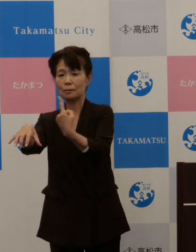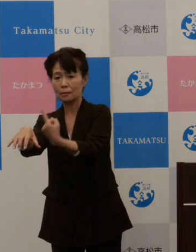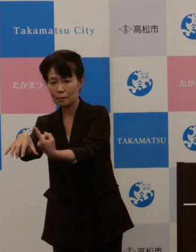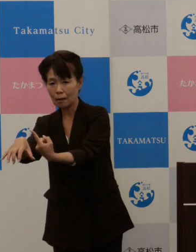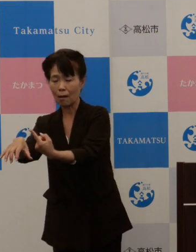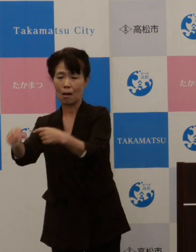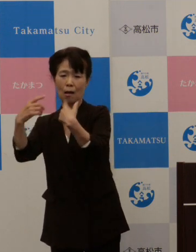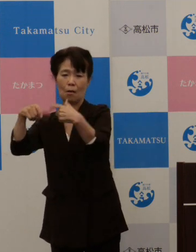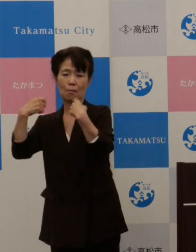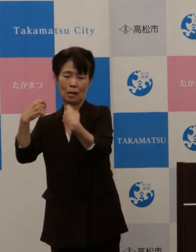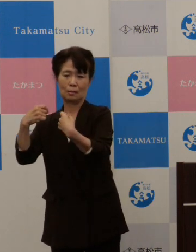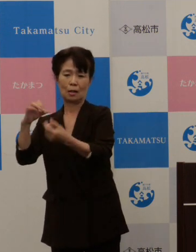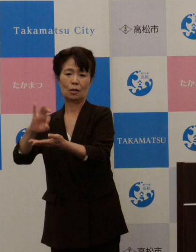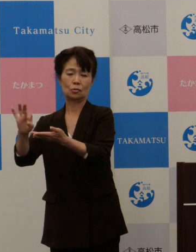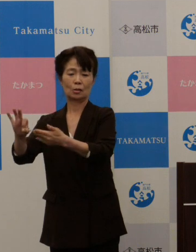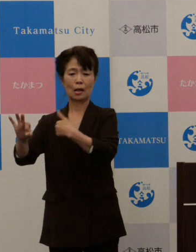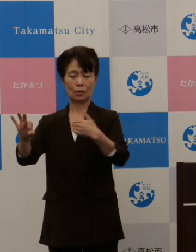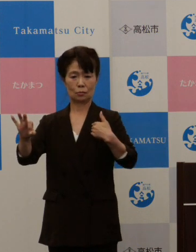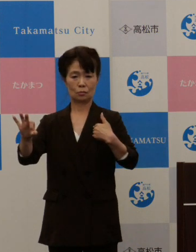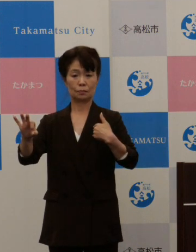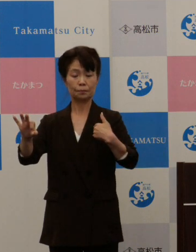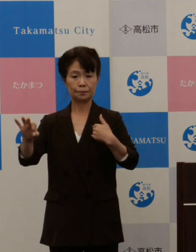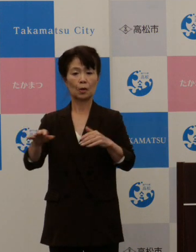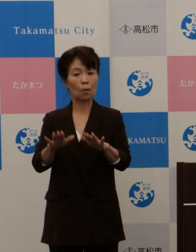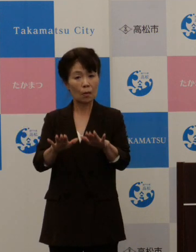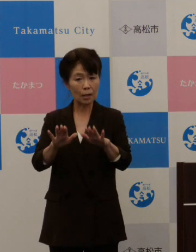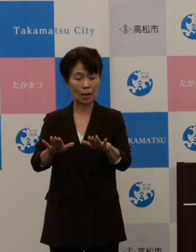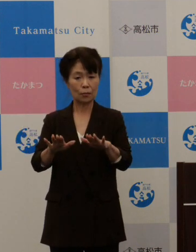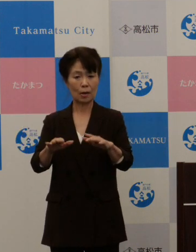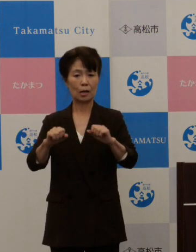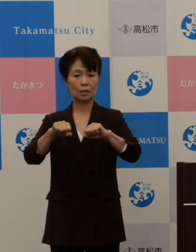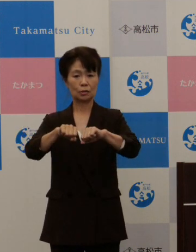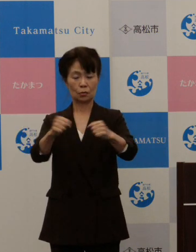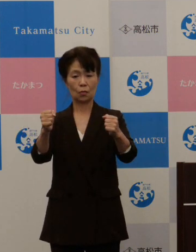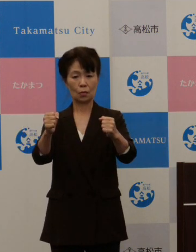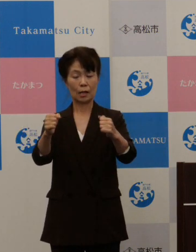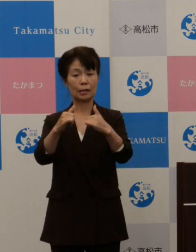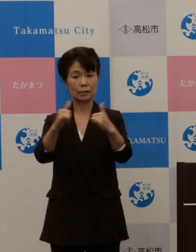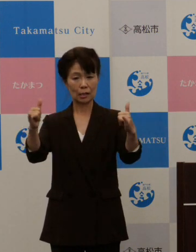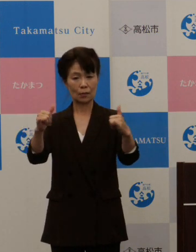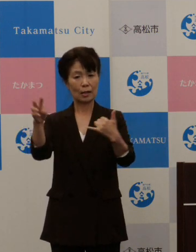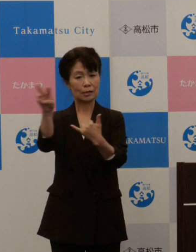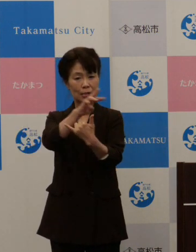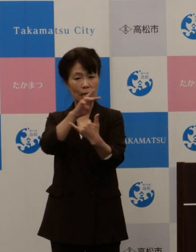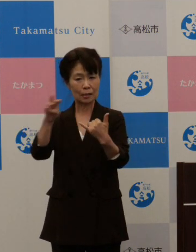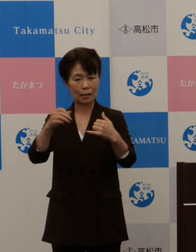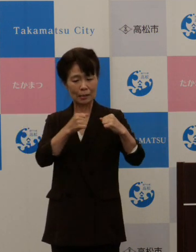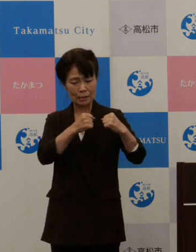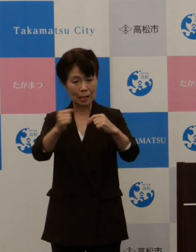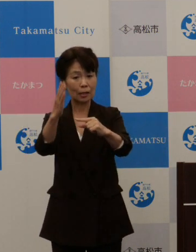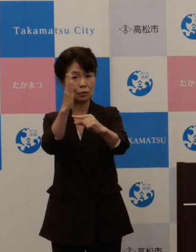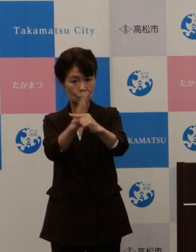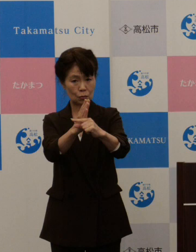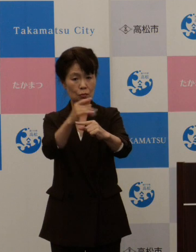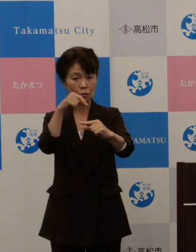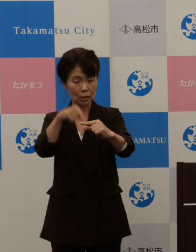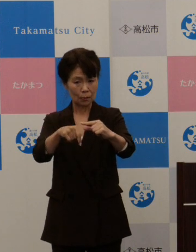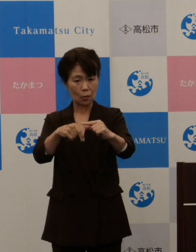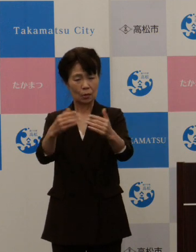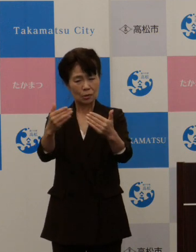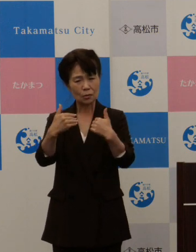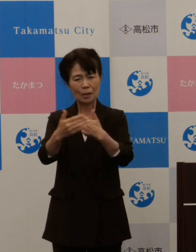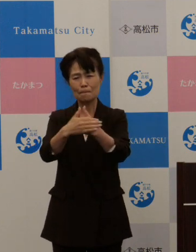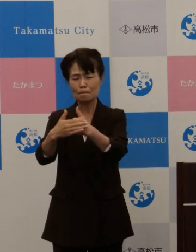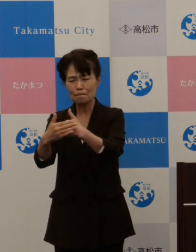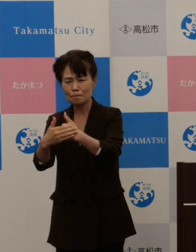ナが使えないということでございますので、新たに障害のある方が災害時の避難中でもこの必要な支援を受